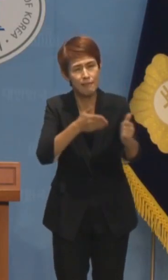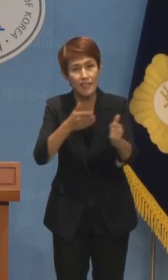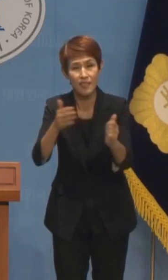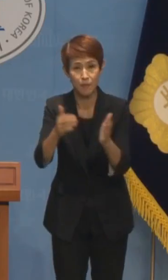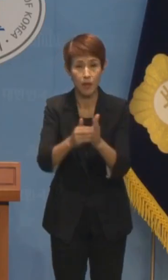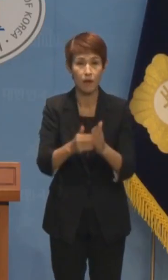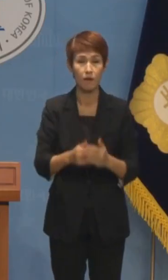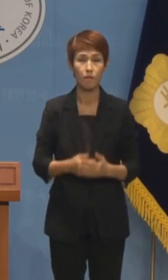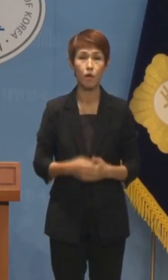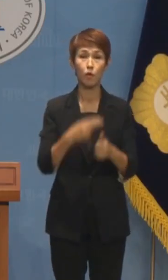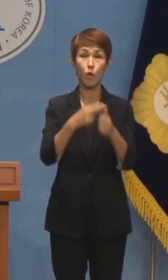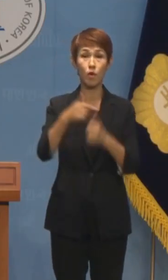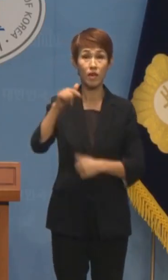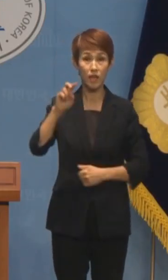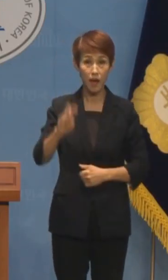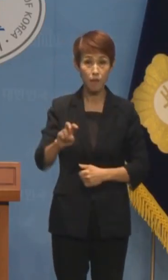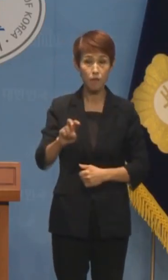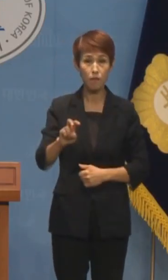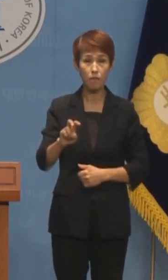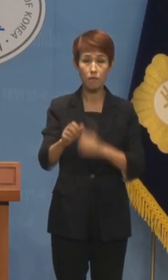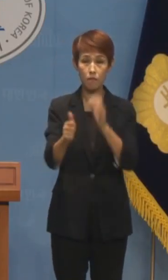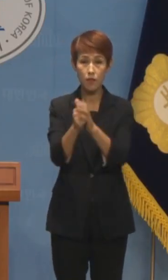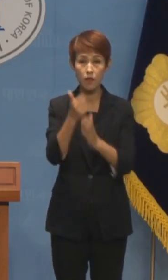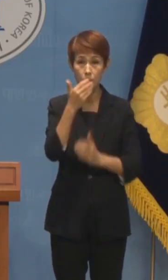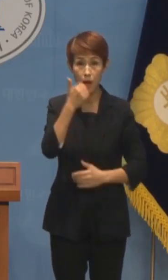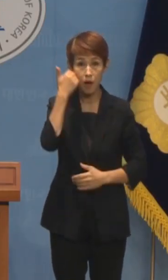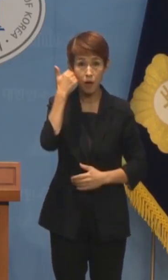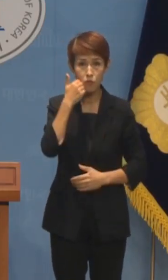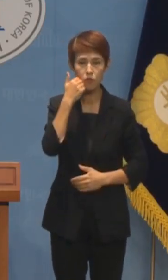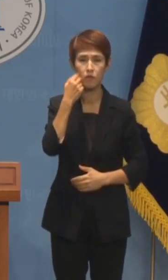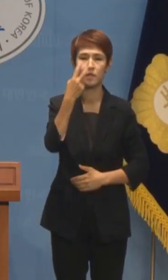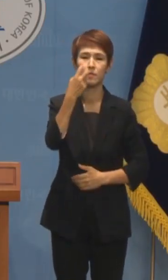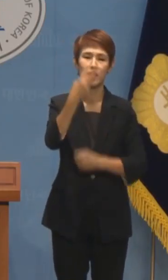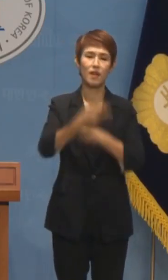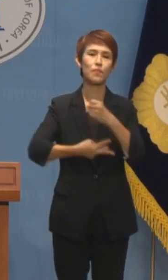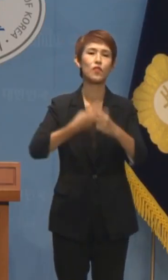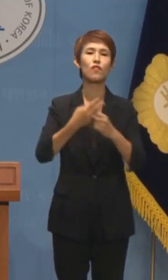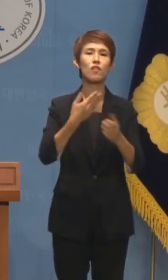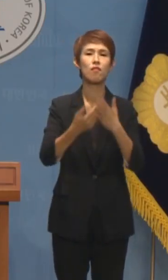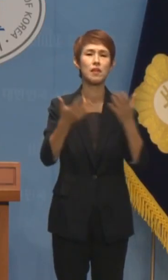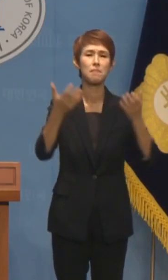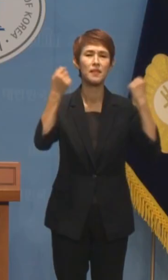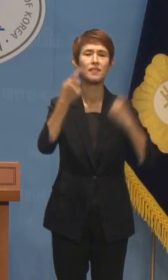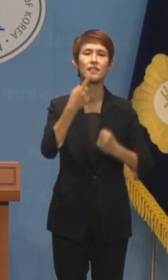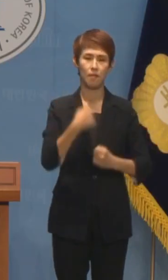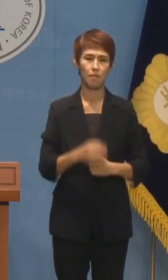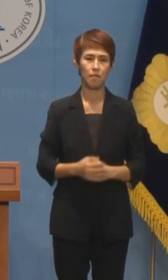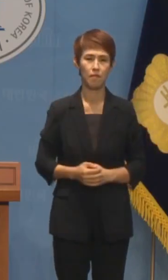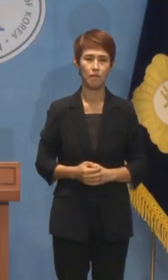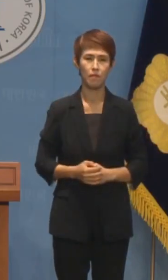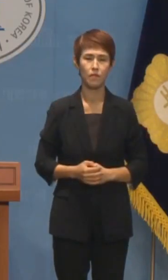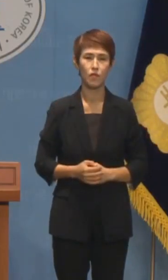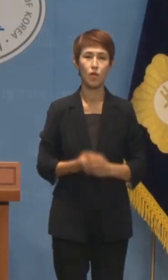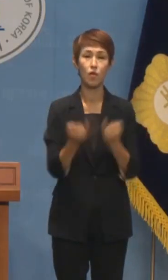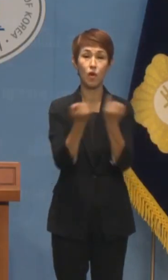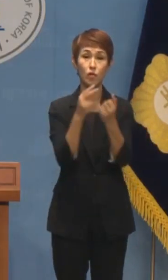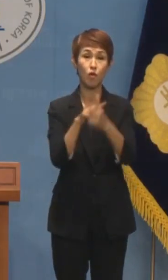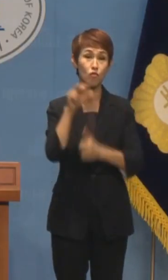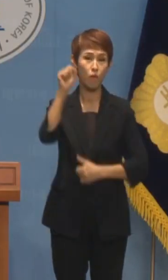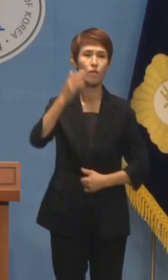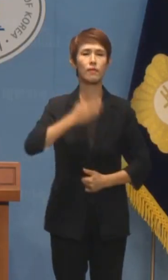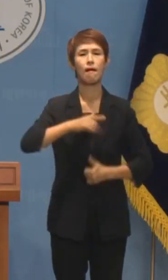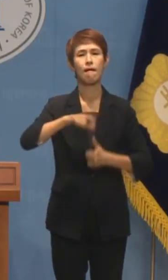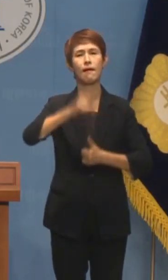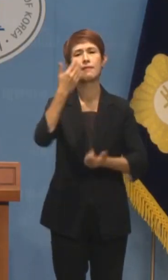교육감은 역시 24년 현장 경력, 유일한 민주 진보 진영의 여성 후보 홍재남을